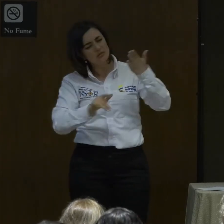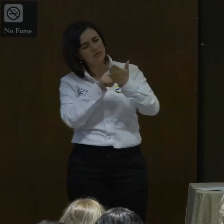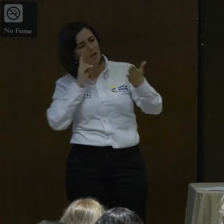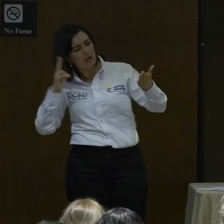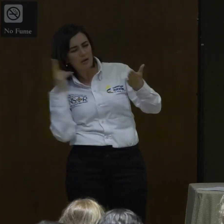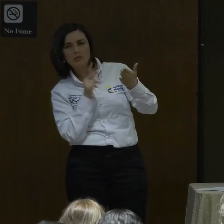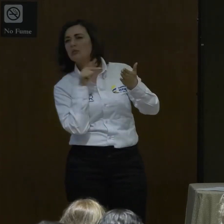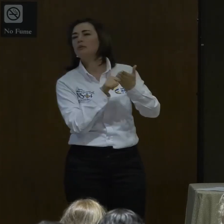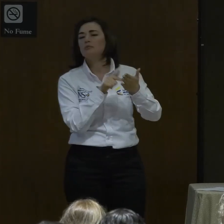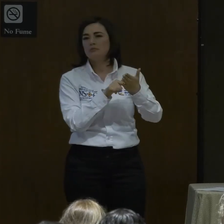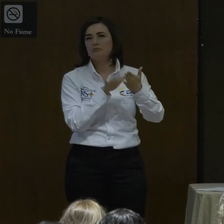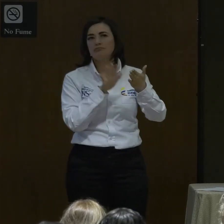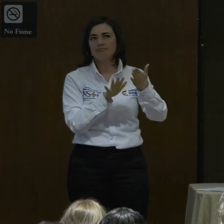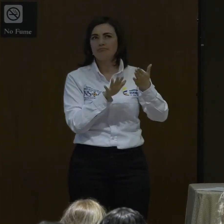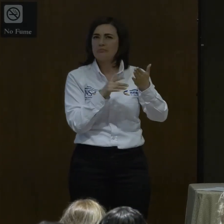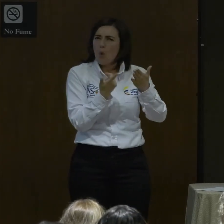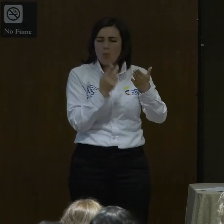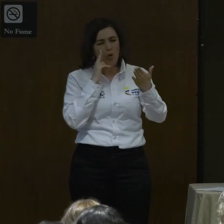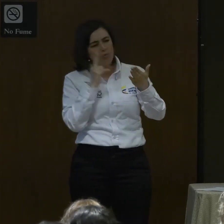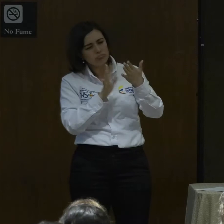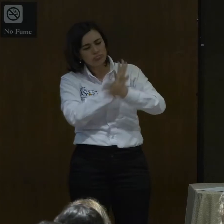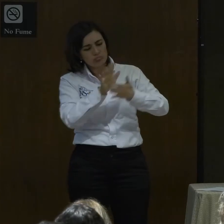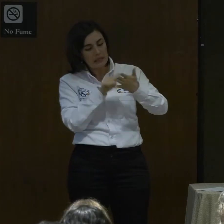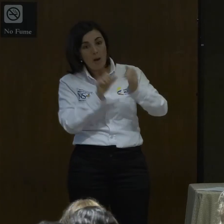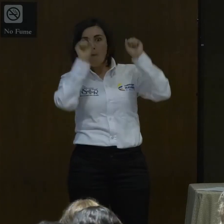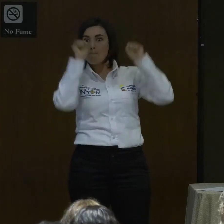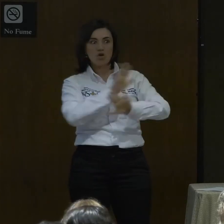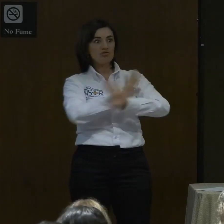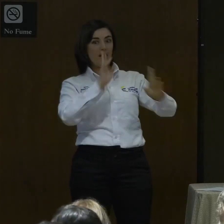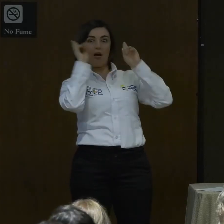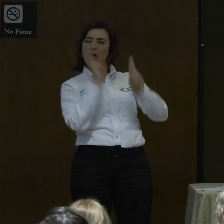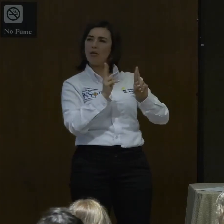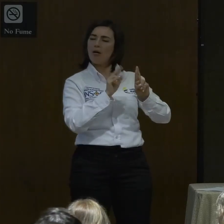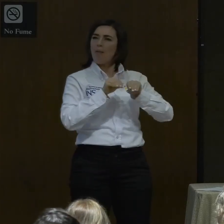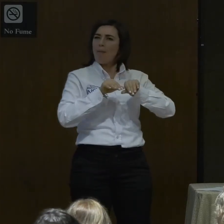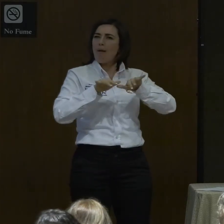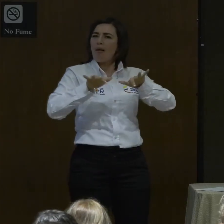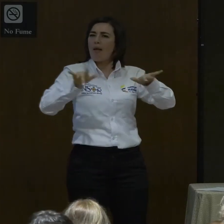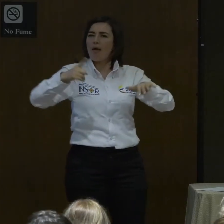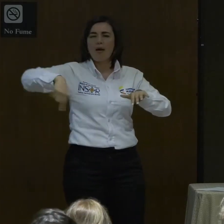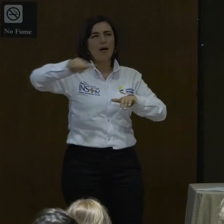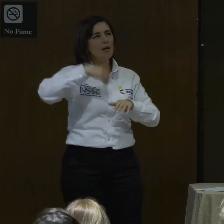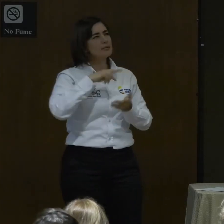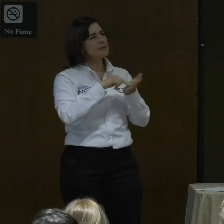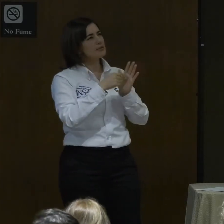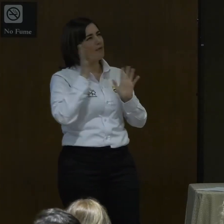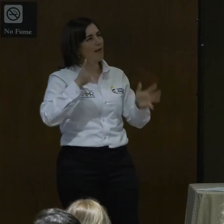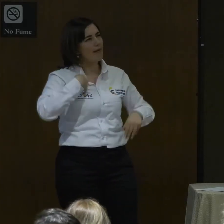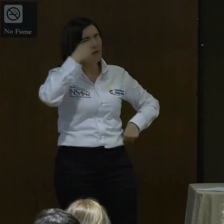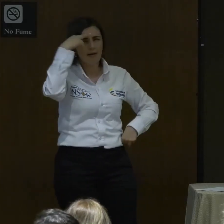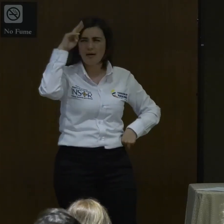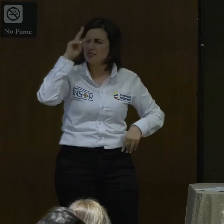señas ha influido en cómo entendemos lo